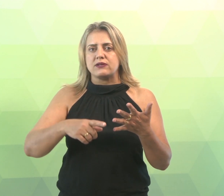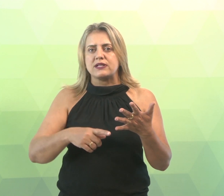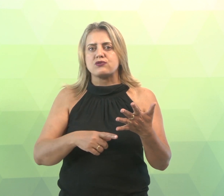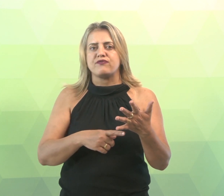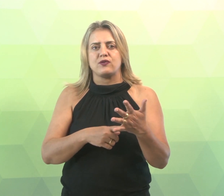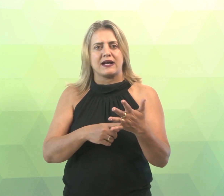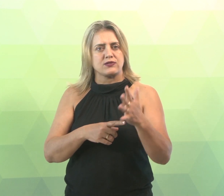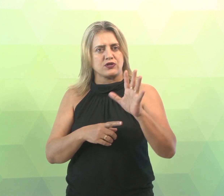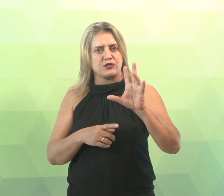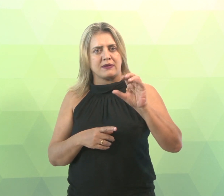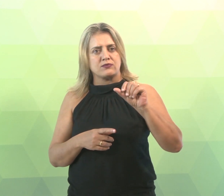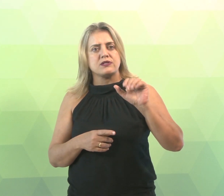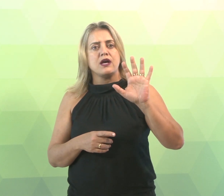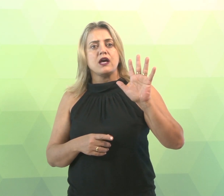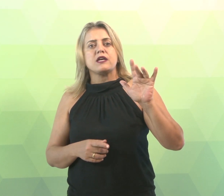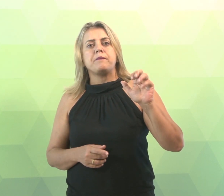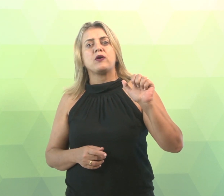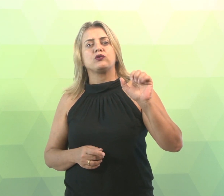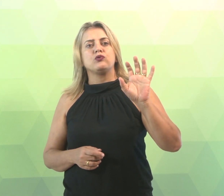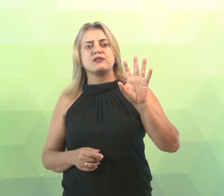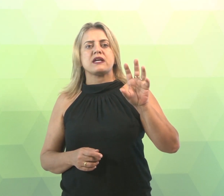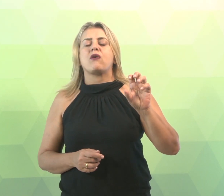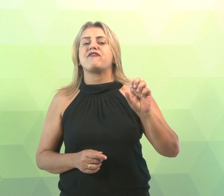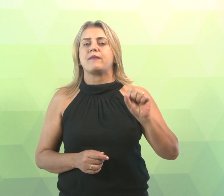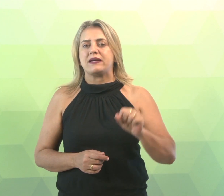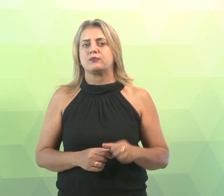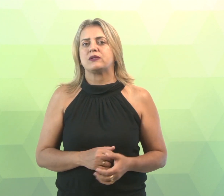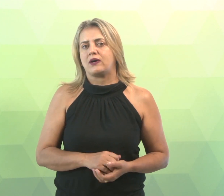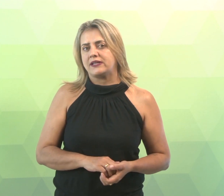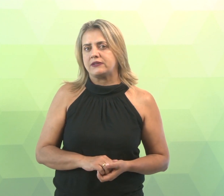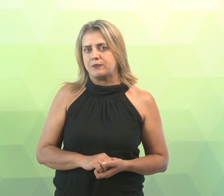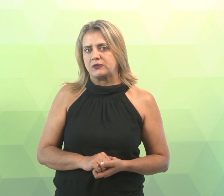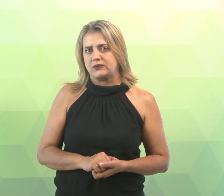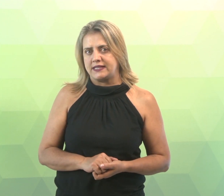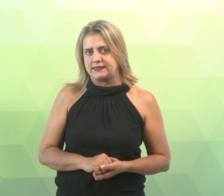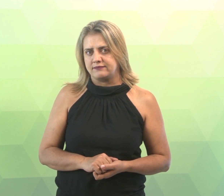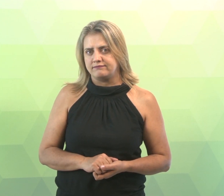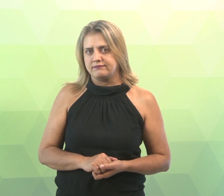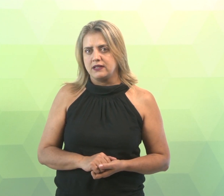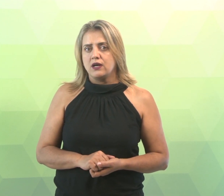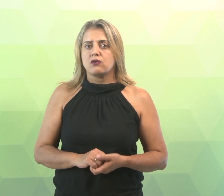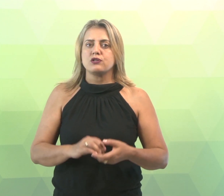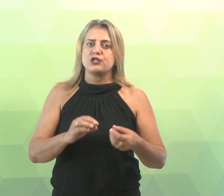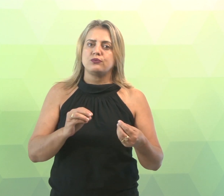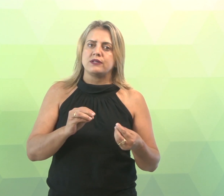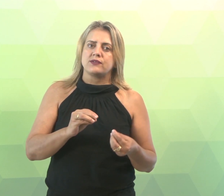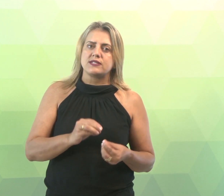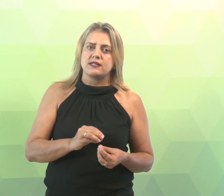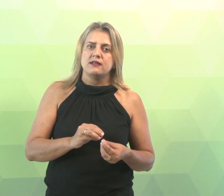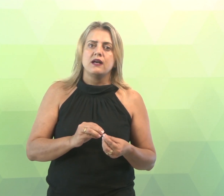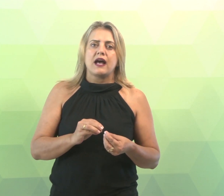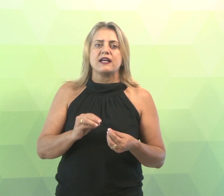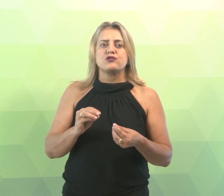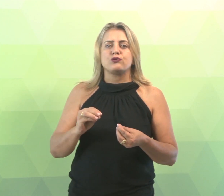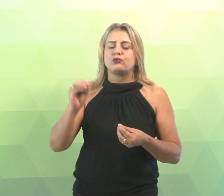das configurações de mãos que produzem o alfabeto manual da língua portuguesa, constituindo assim a estrutura